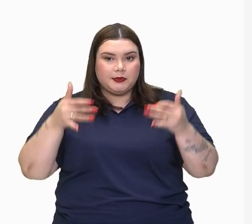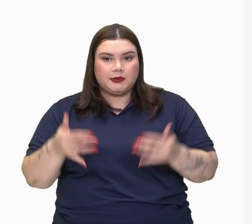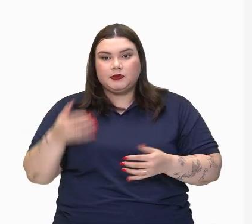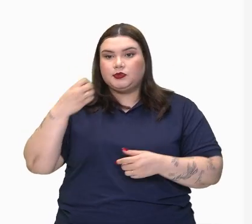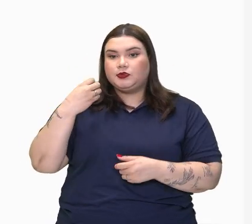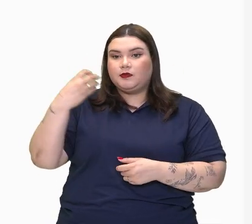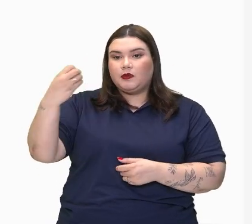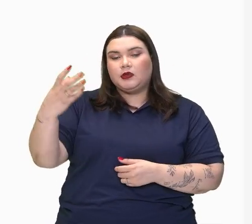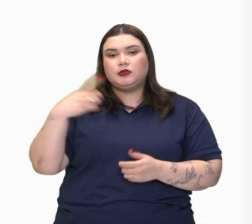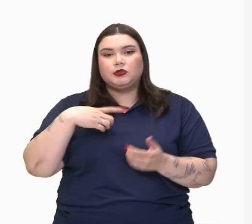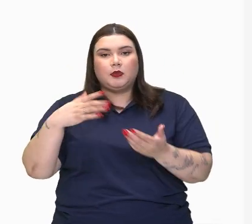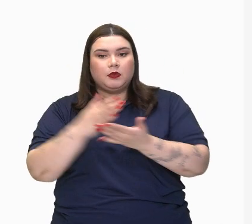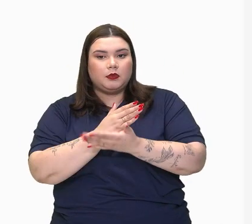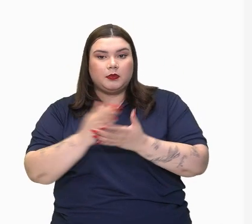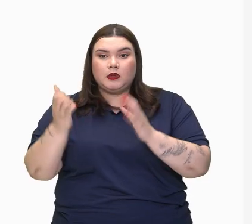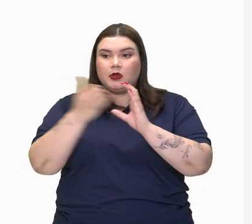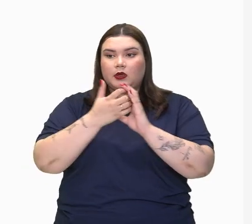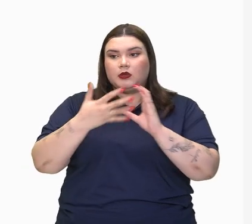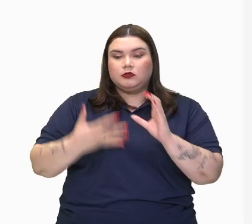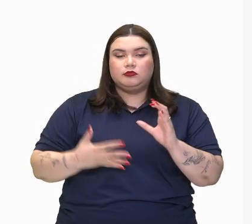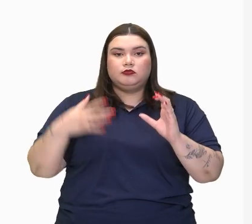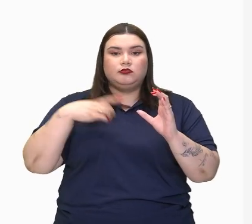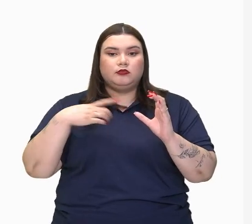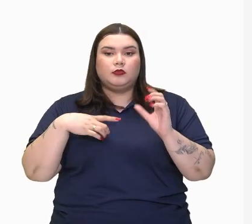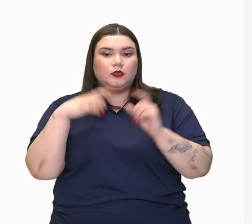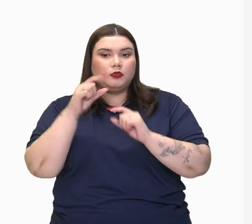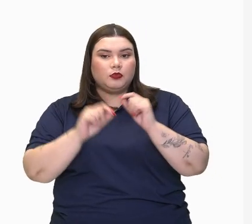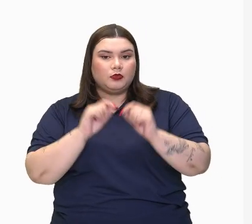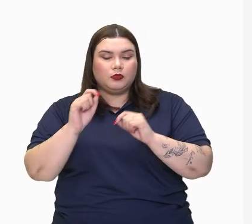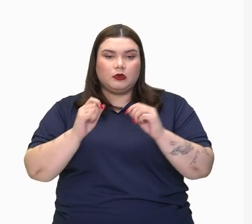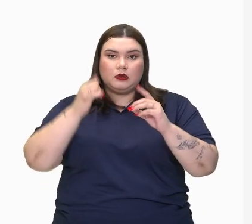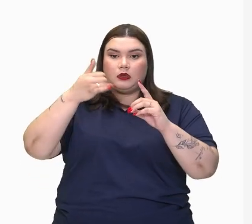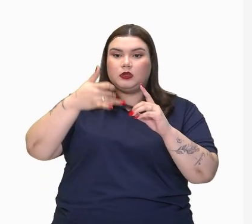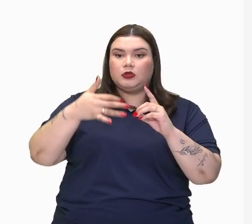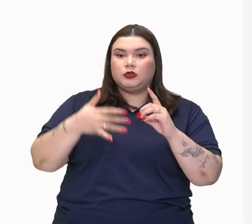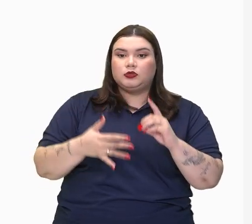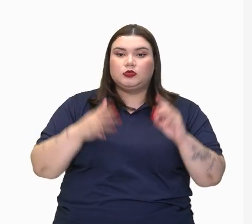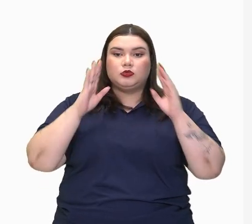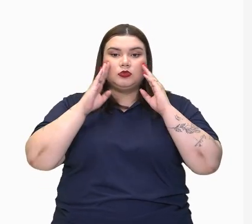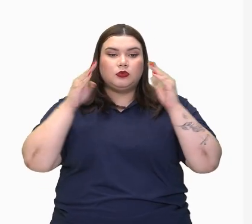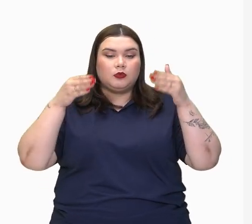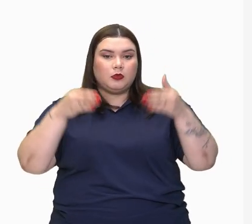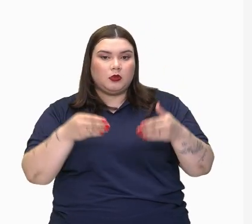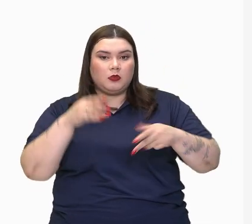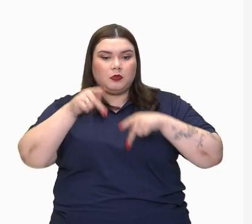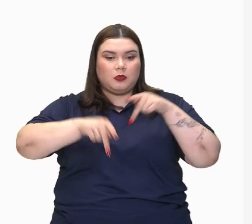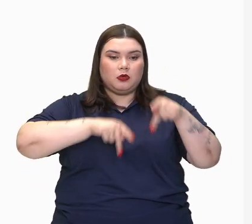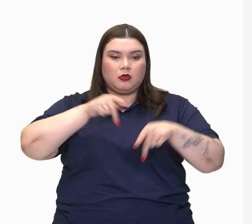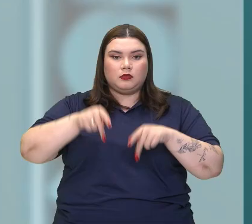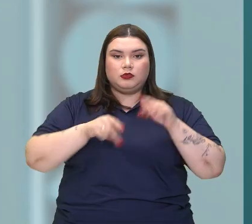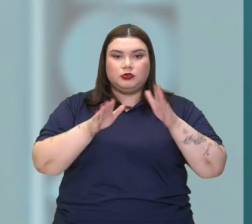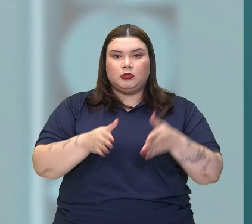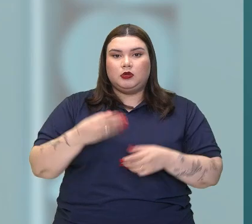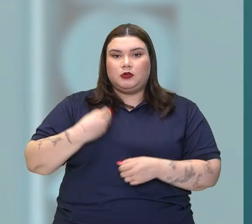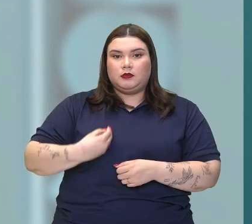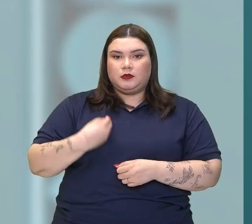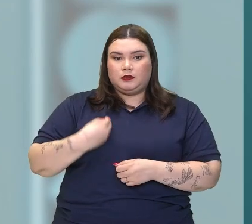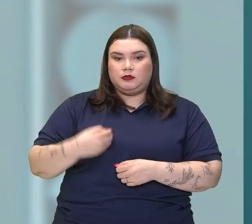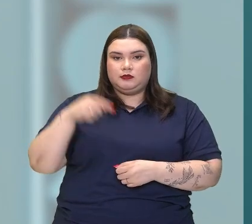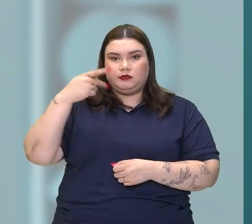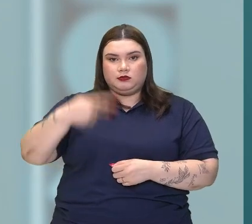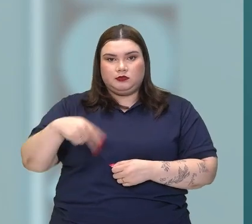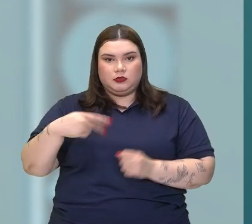existem algumas características que fazem descrição a respeito dos povos que já vivenciavam